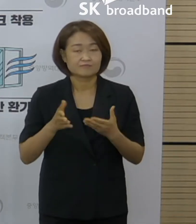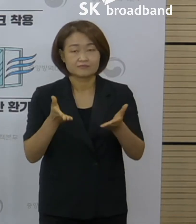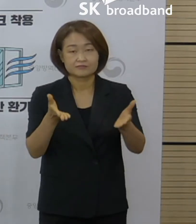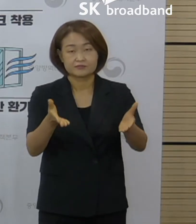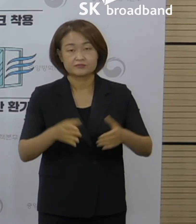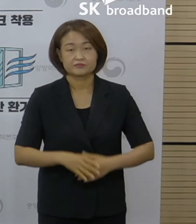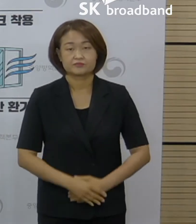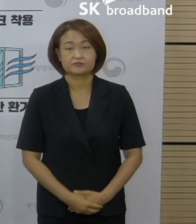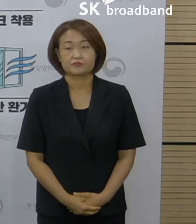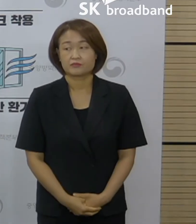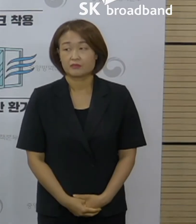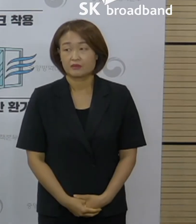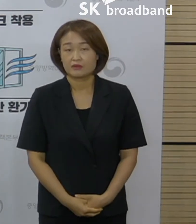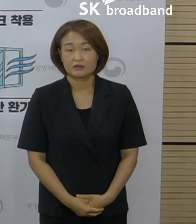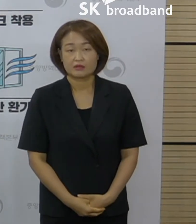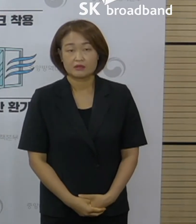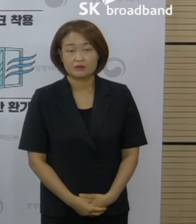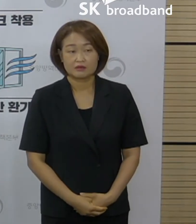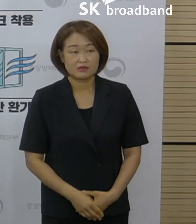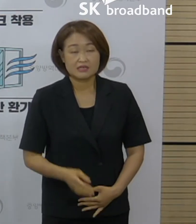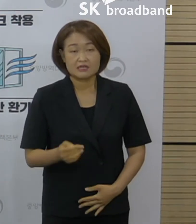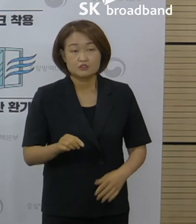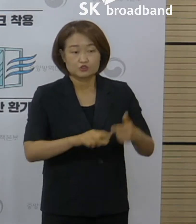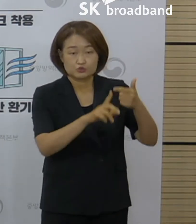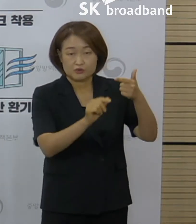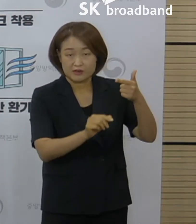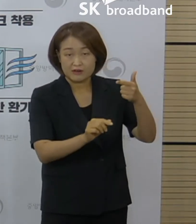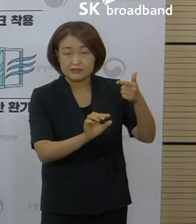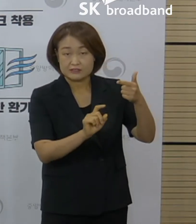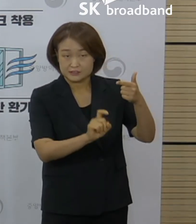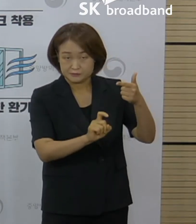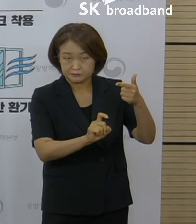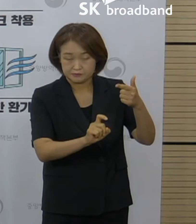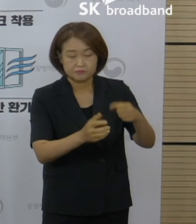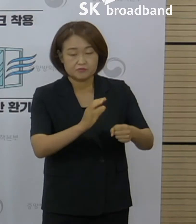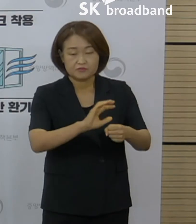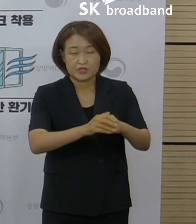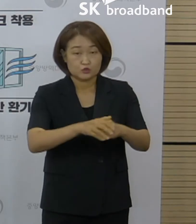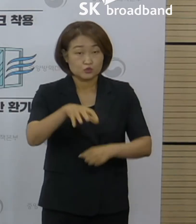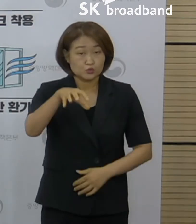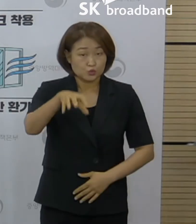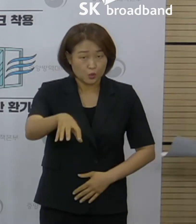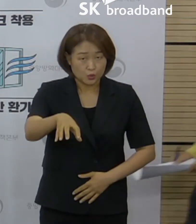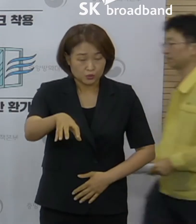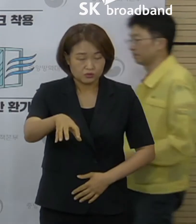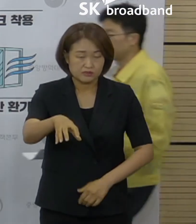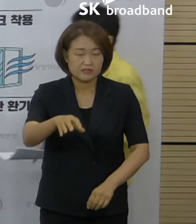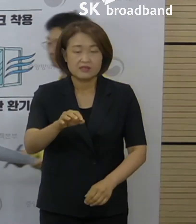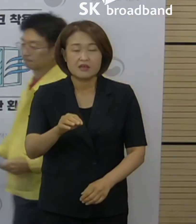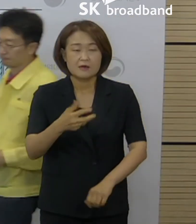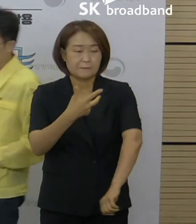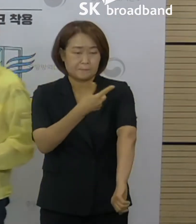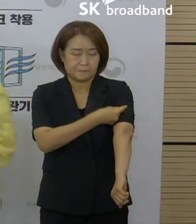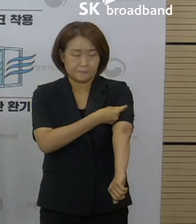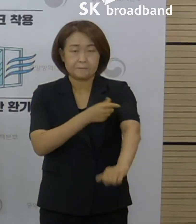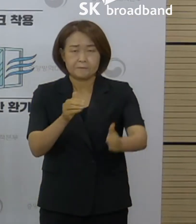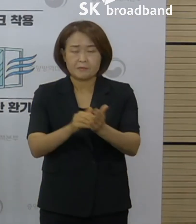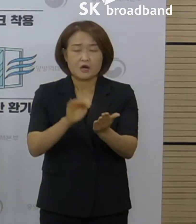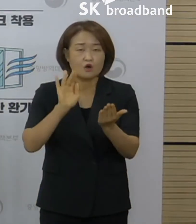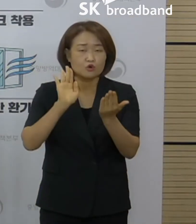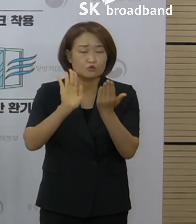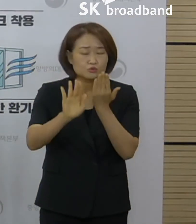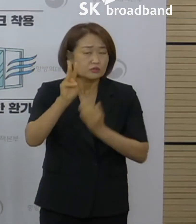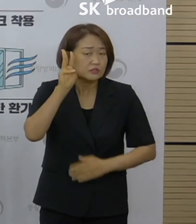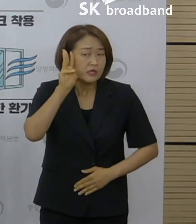네, 대구에서 지난달 10일 접종 후에 13일 사망 선고를 받으신 30대 얀센 접종자에